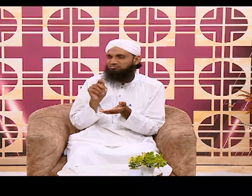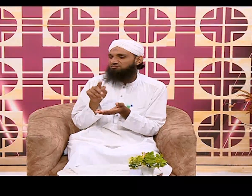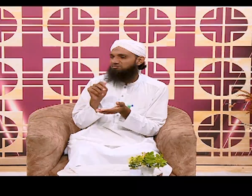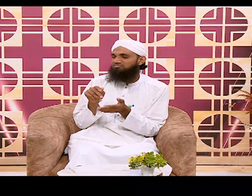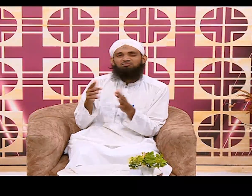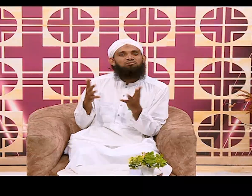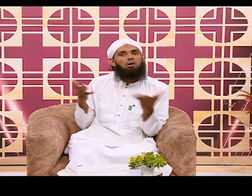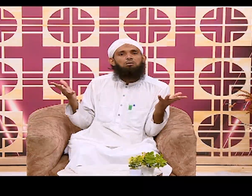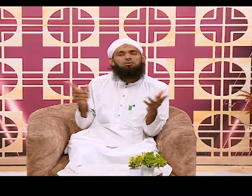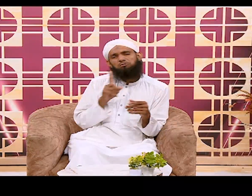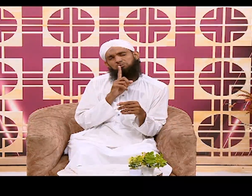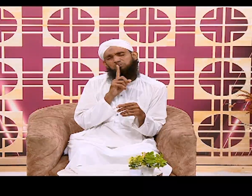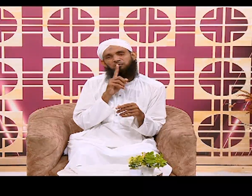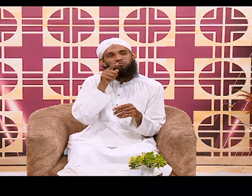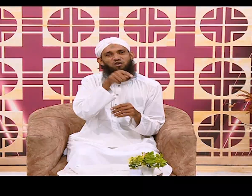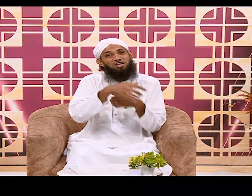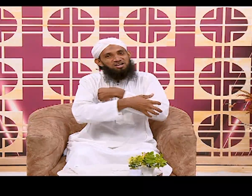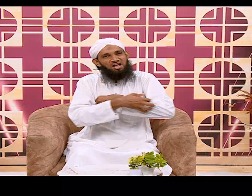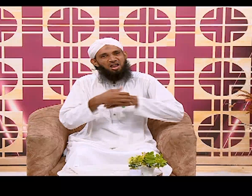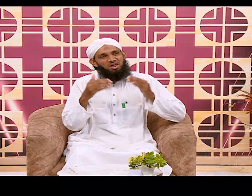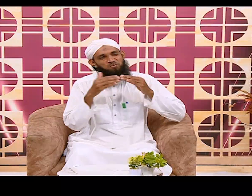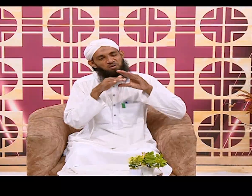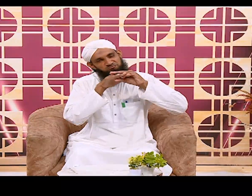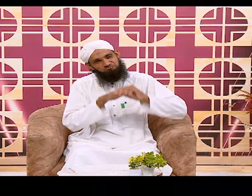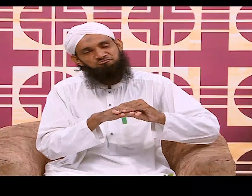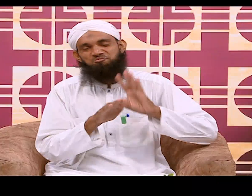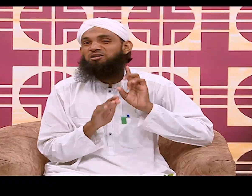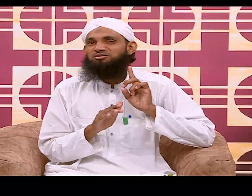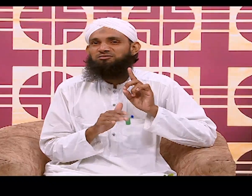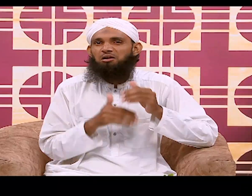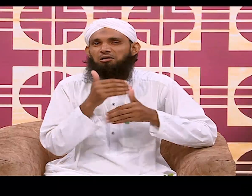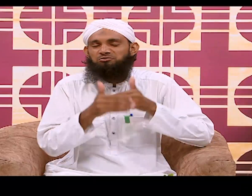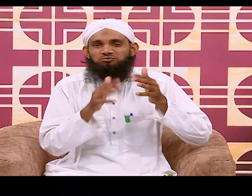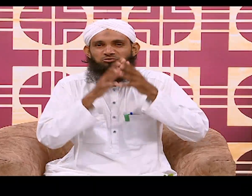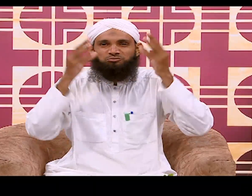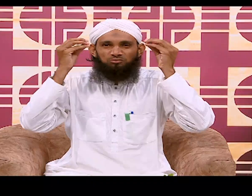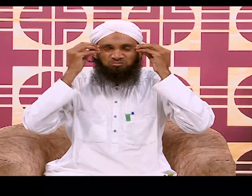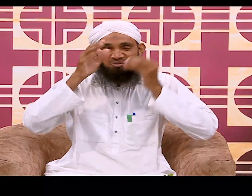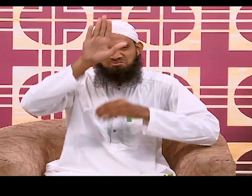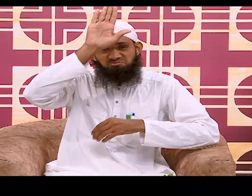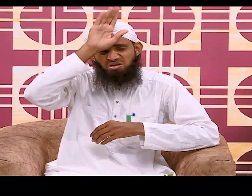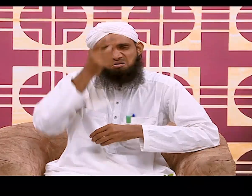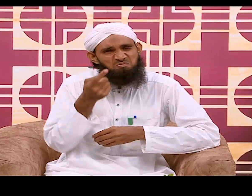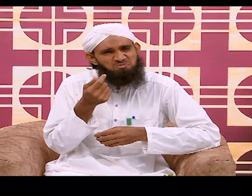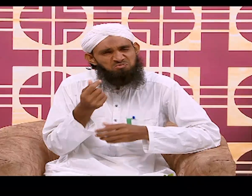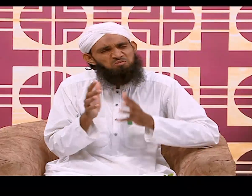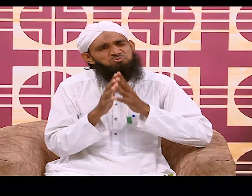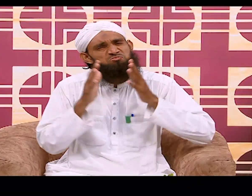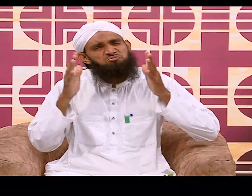فرمائی، بلکہ اسی غریب کے ہاں ٹھہرنے کو پسند فرمایا۔ آخر علماء و مشائخ اور امیر و رئیس لوگوں